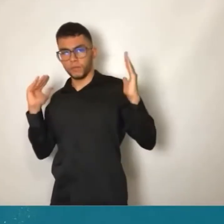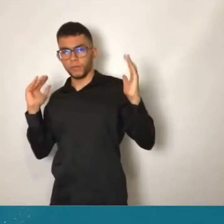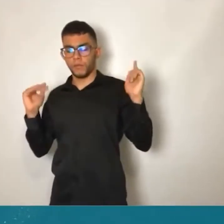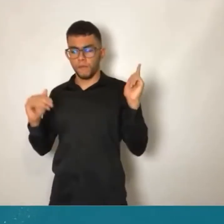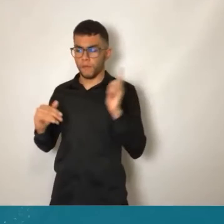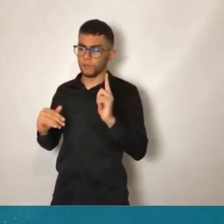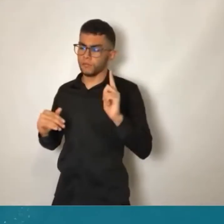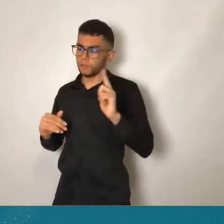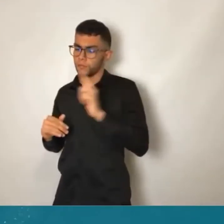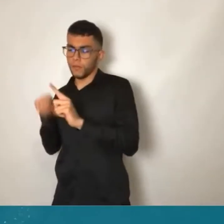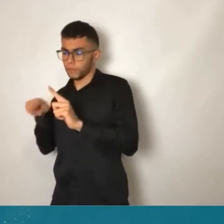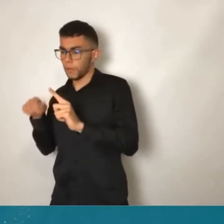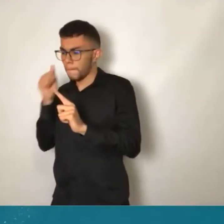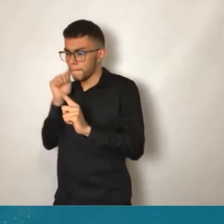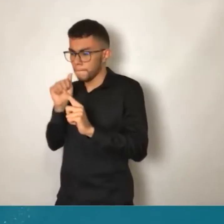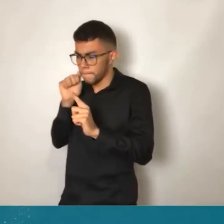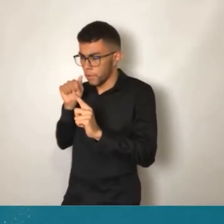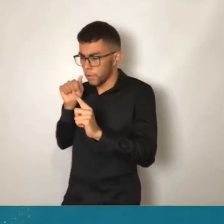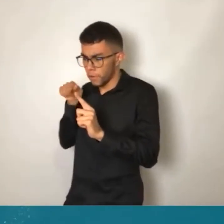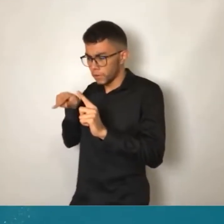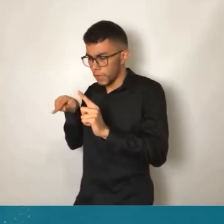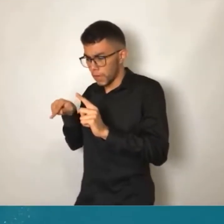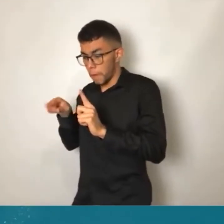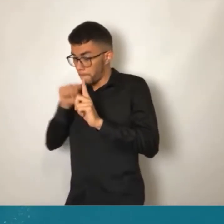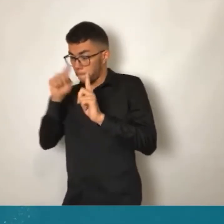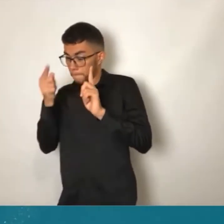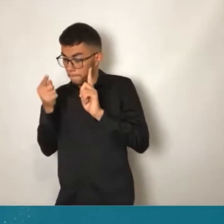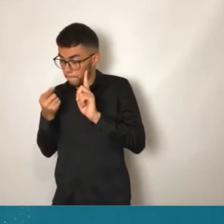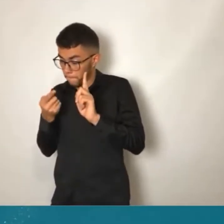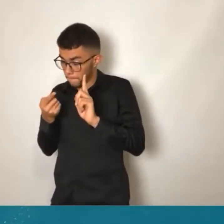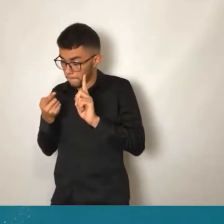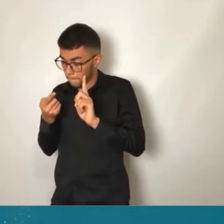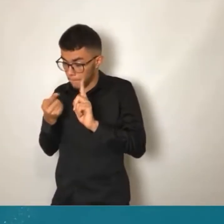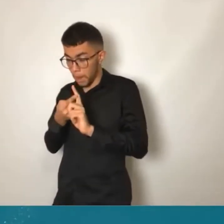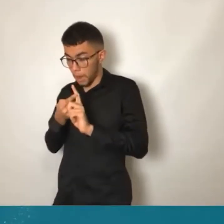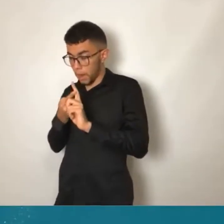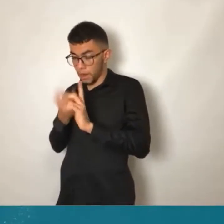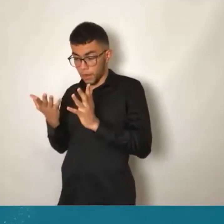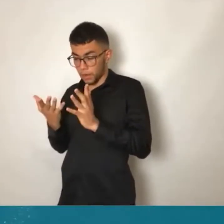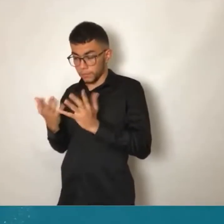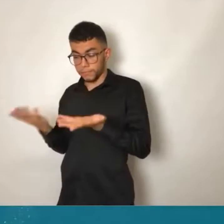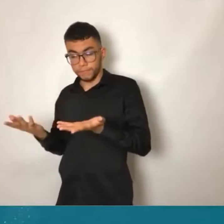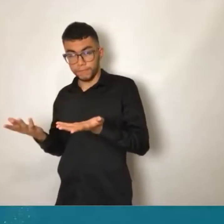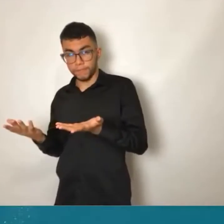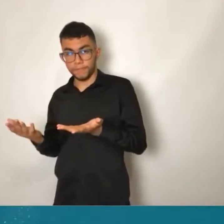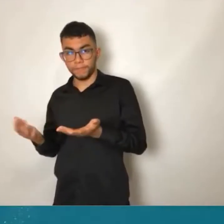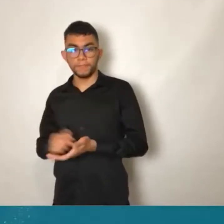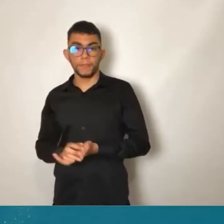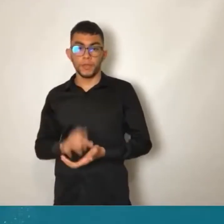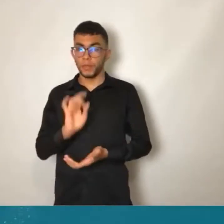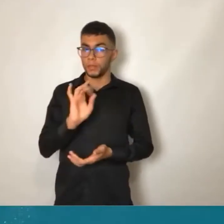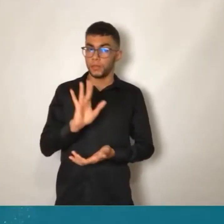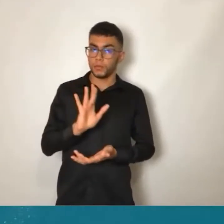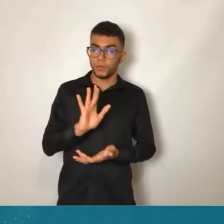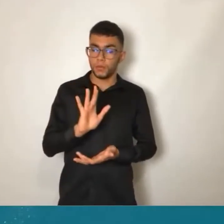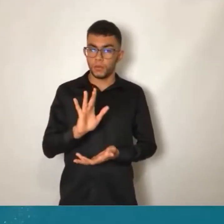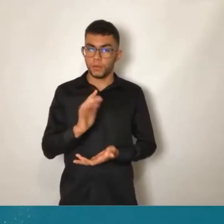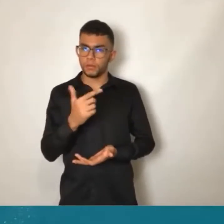26, no 6º mês foi o anjo Gabriel enviado da parte de Deus para uma cidade de Galiléia